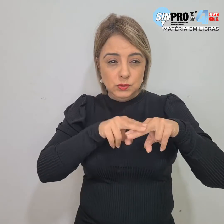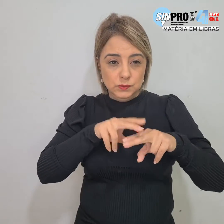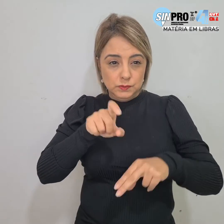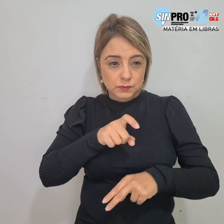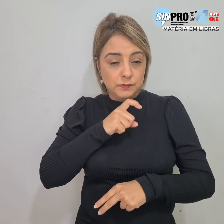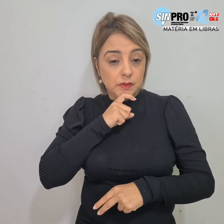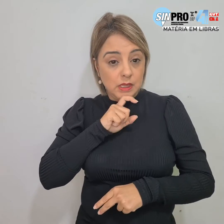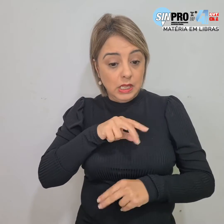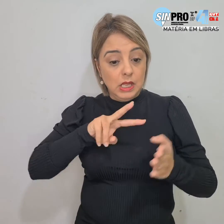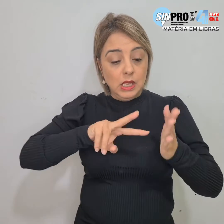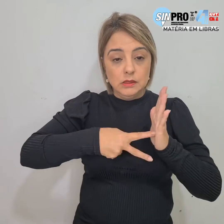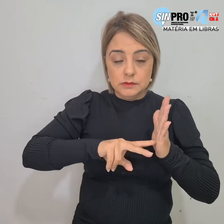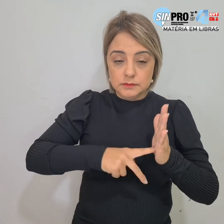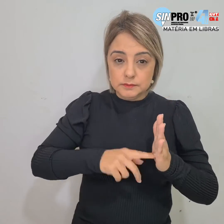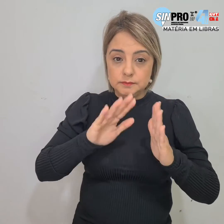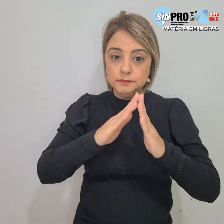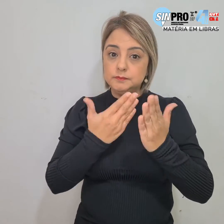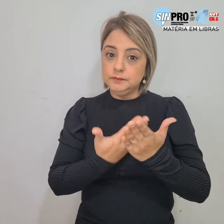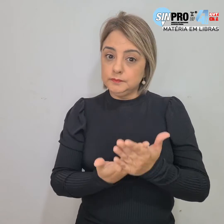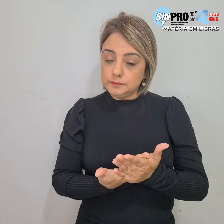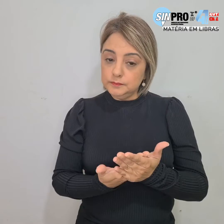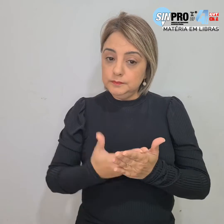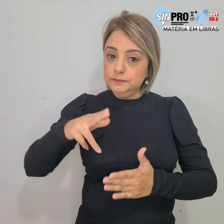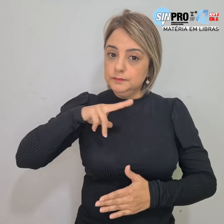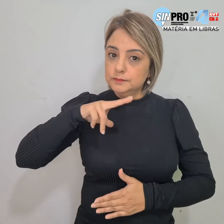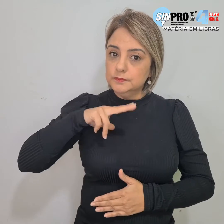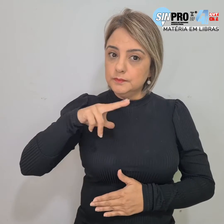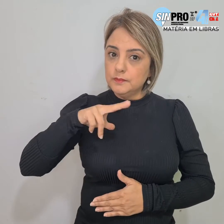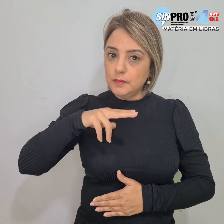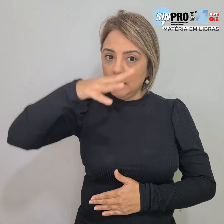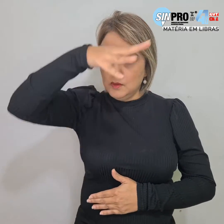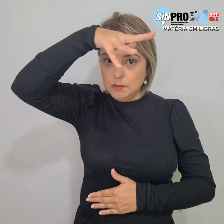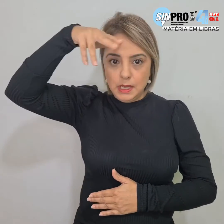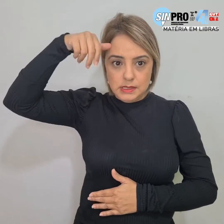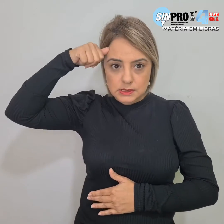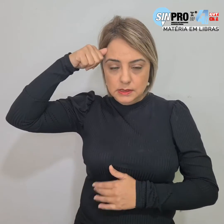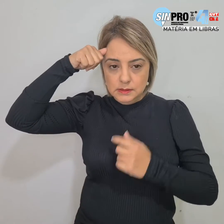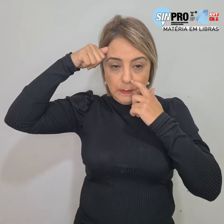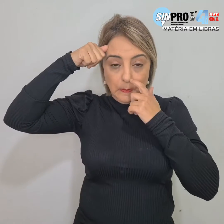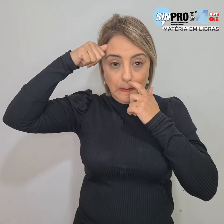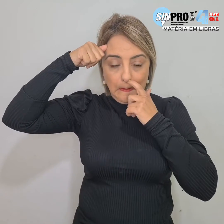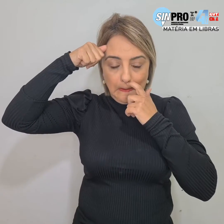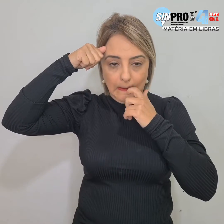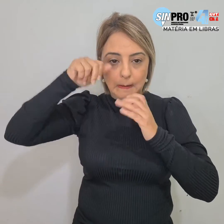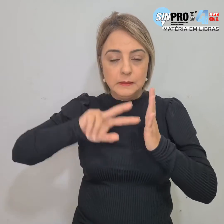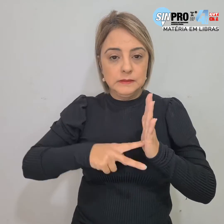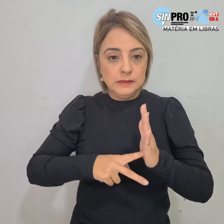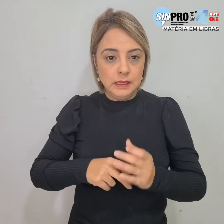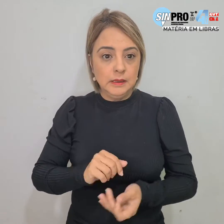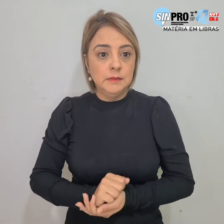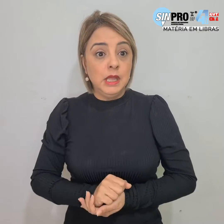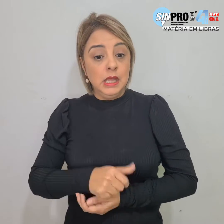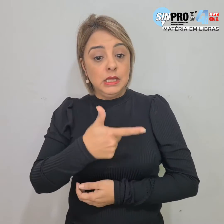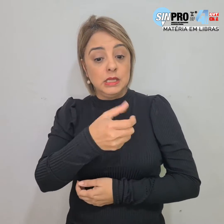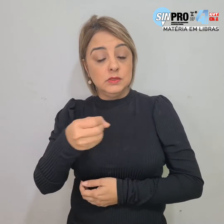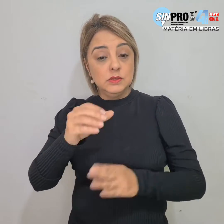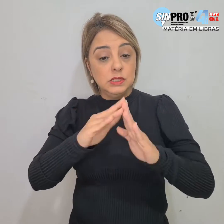dos Estabelecimentos de Ensino Privado do Estado do Amazonas, o Sinep Amazonas, das 200 escolas particulares da